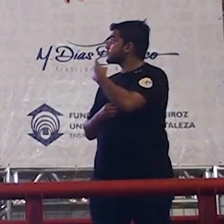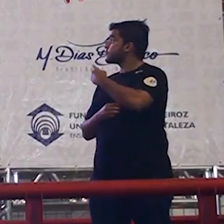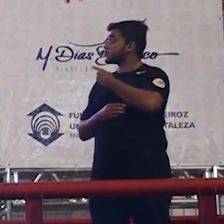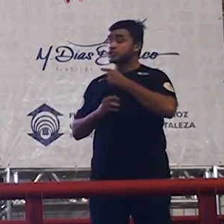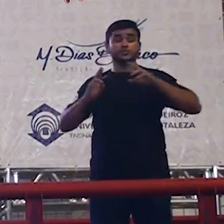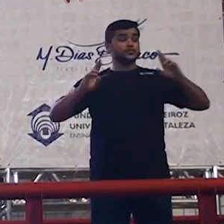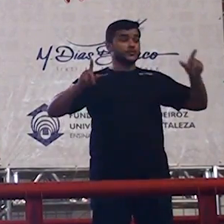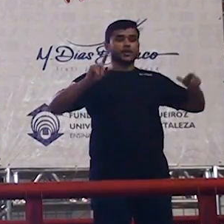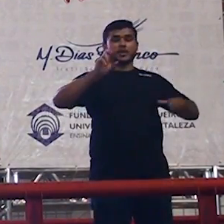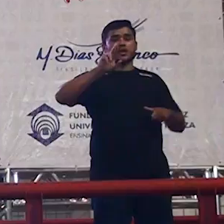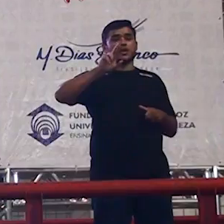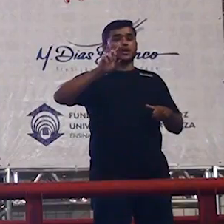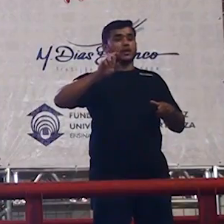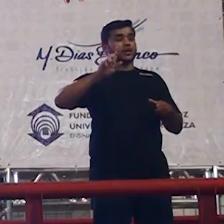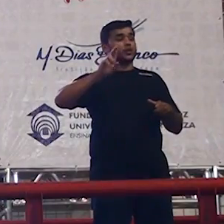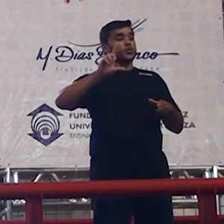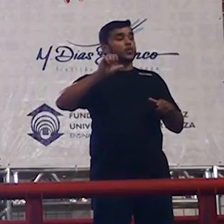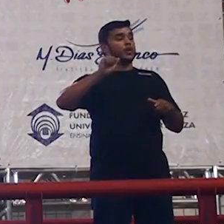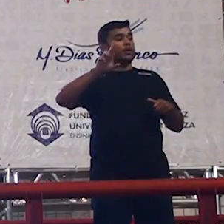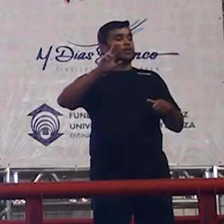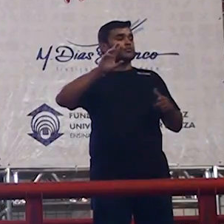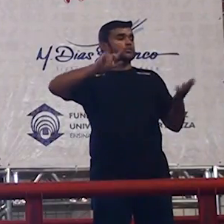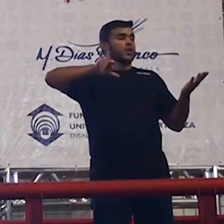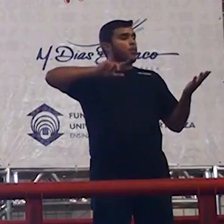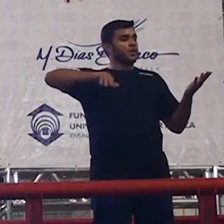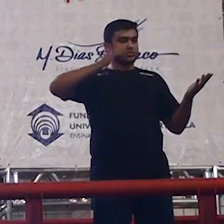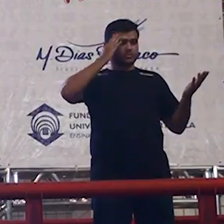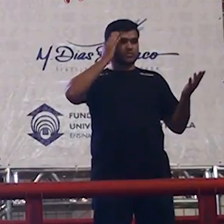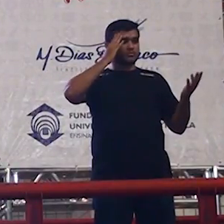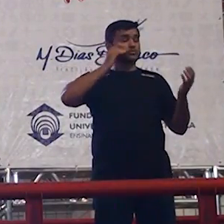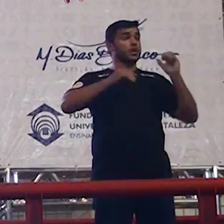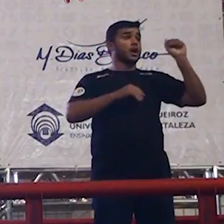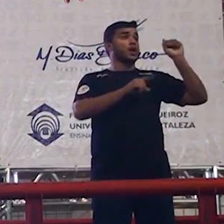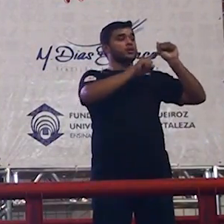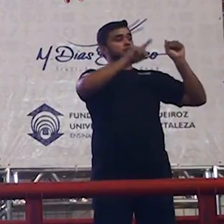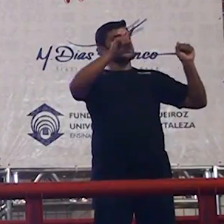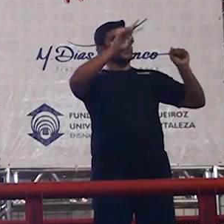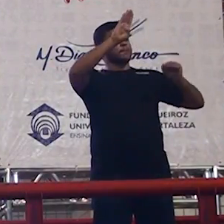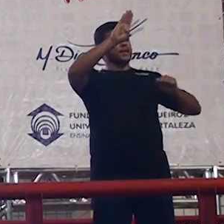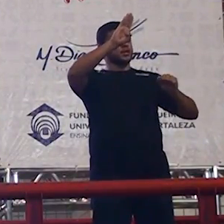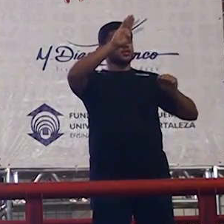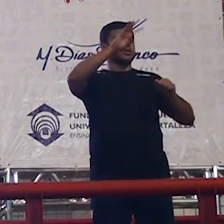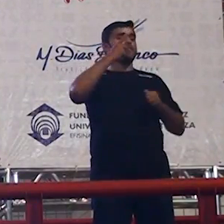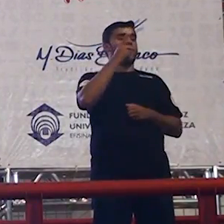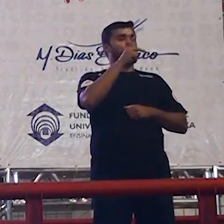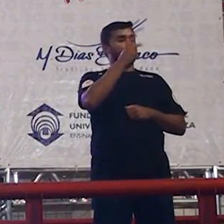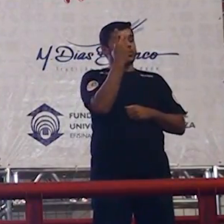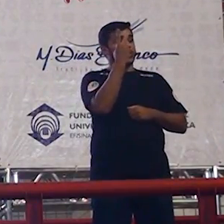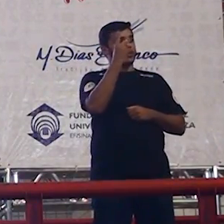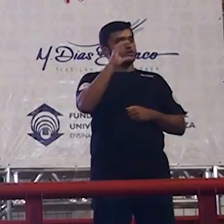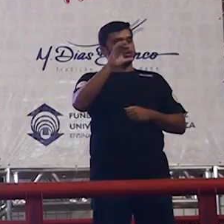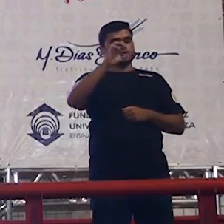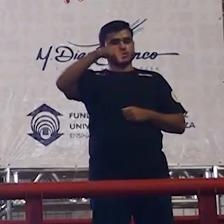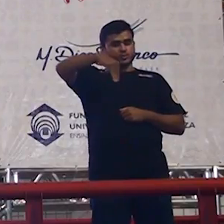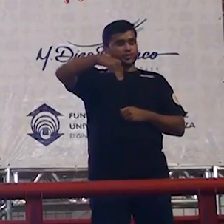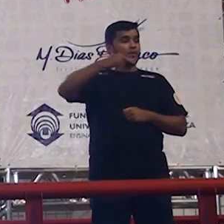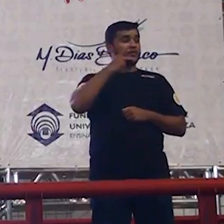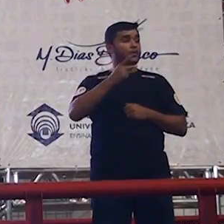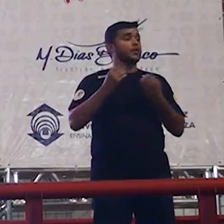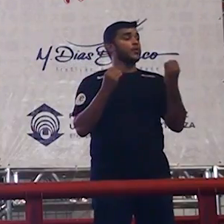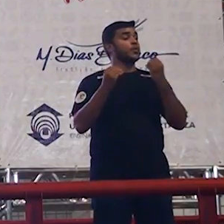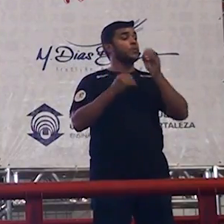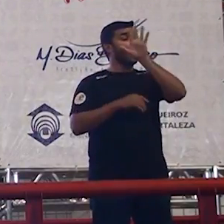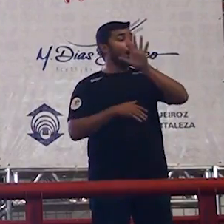regular. Mas o lado AB vale 2 centímetros. Então, a área da